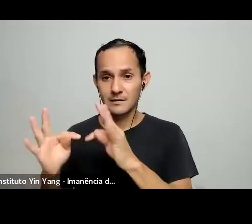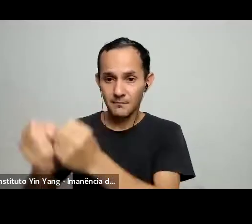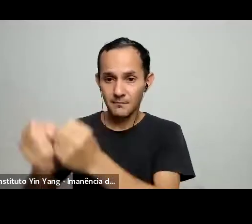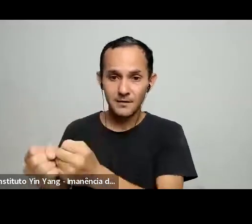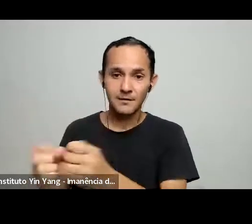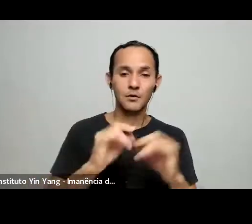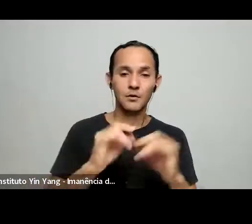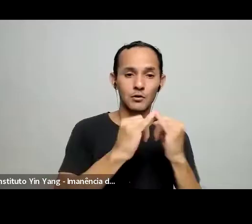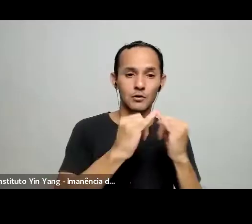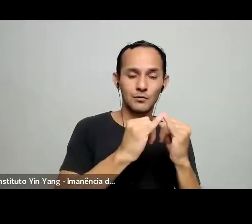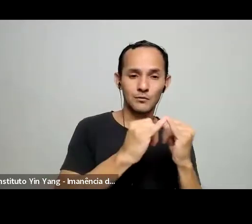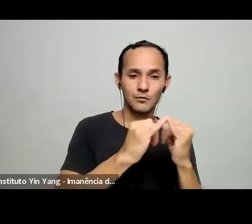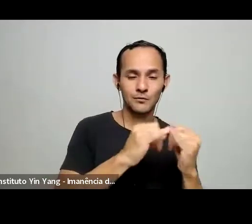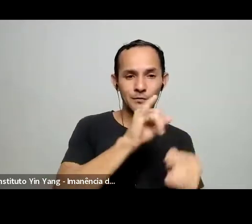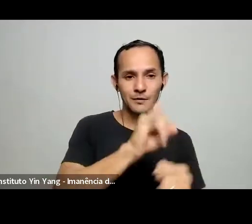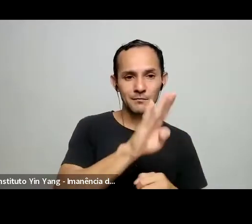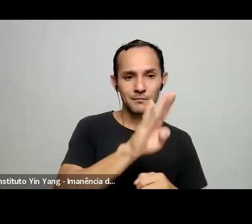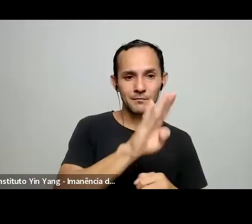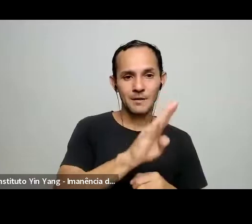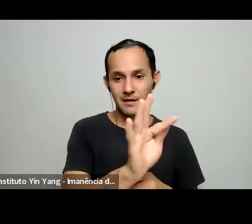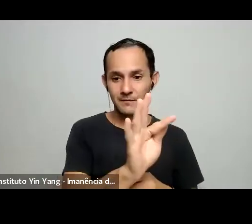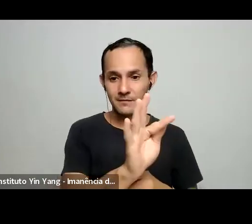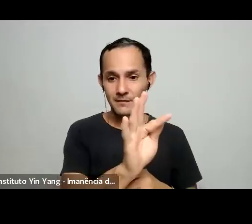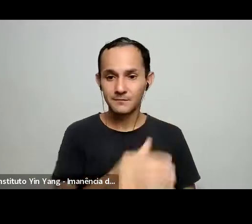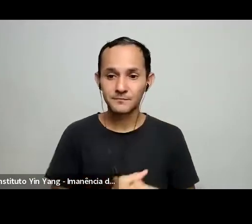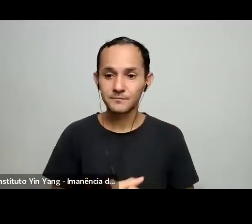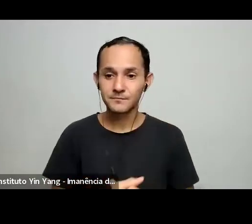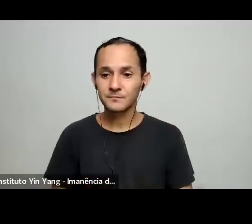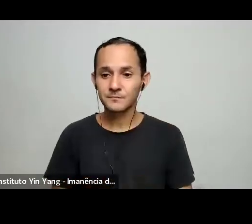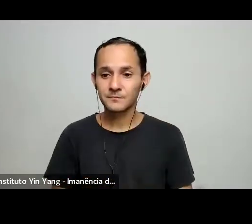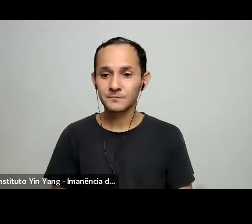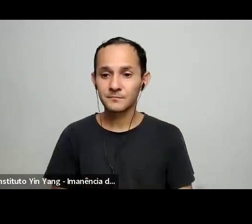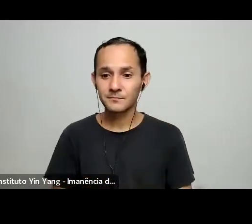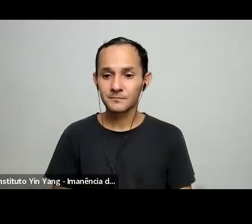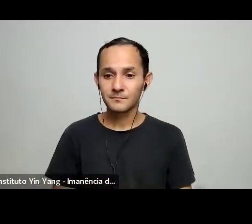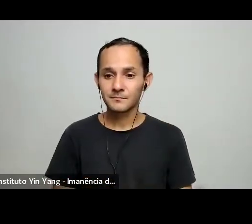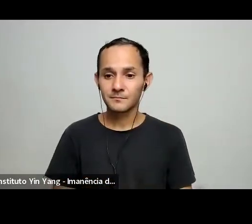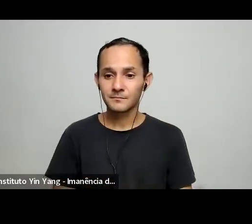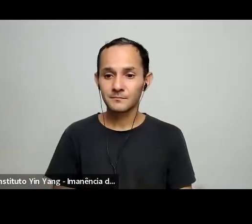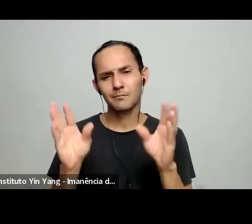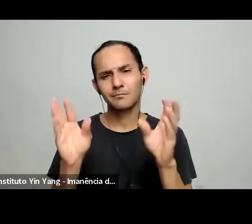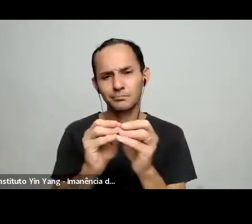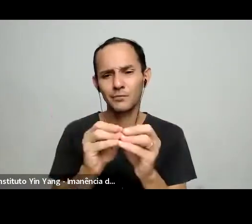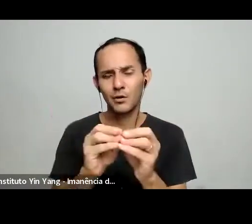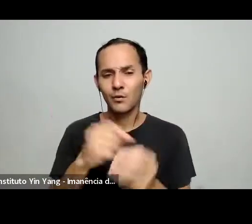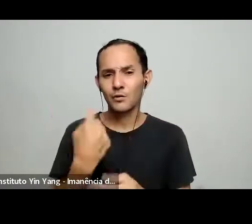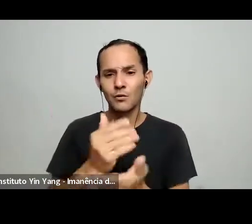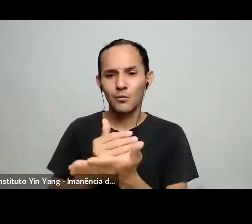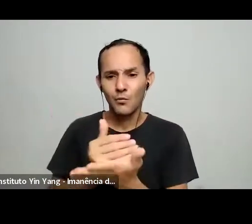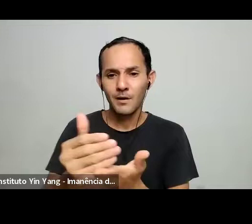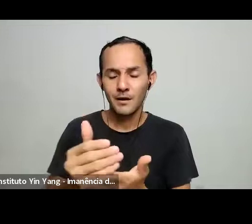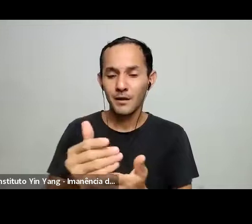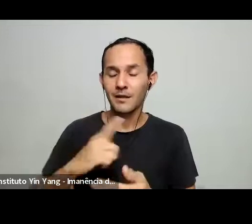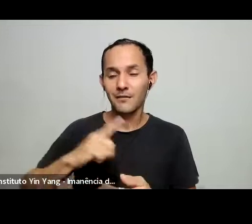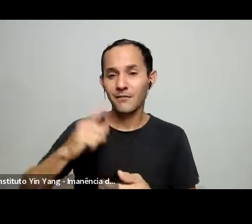e Instituto Brasileiro de Consteladores Familiares. Para ser breve, começamos, então, eu tive a